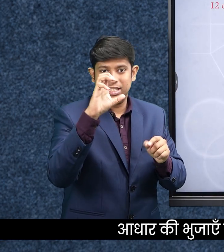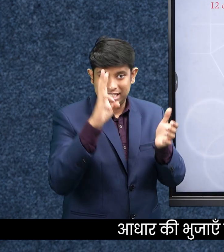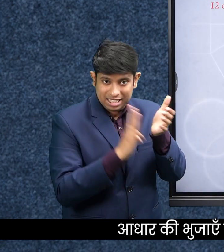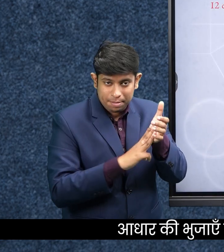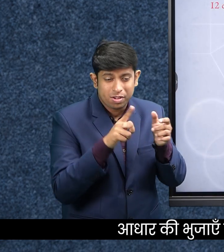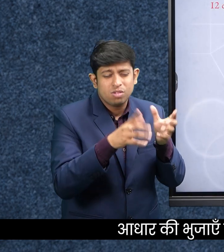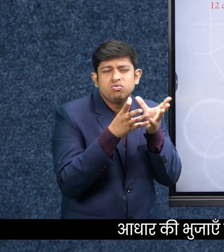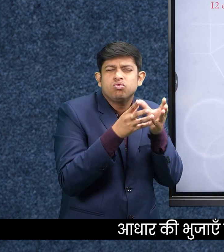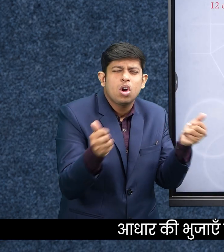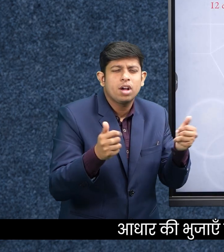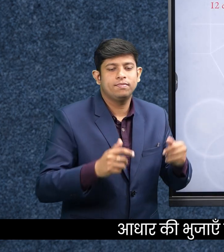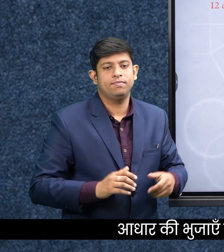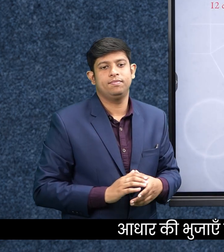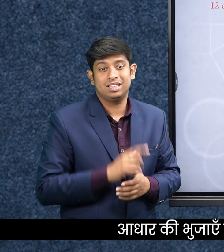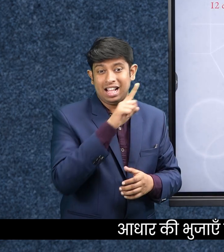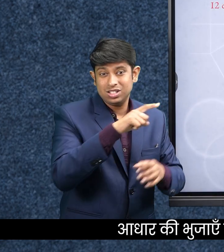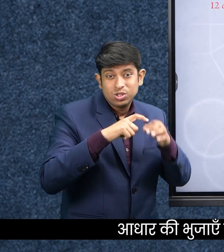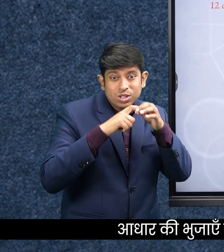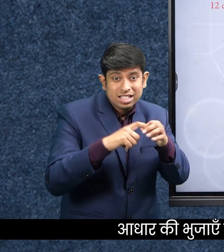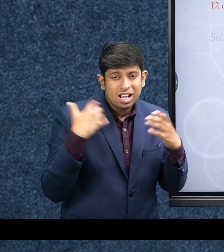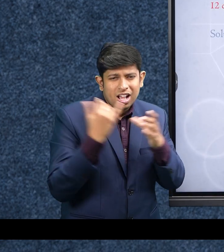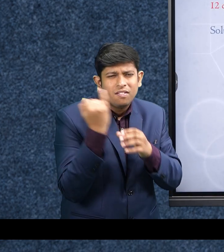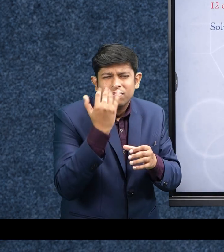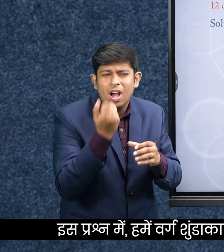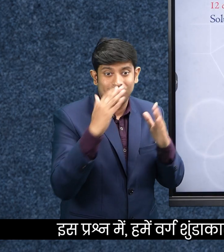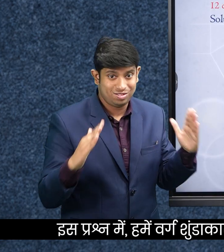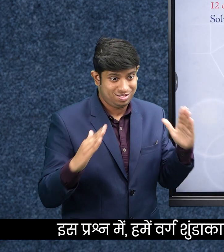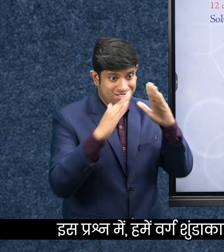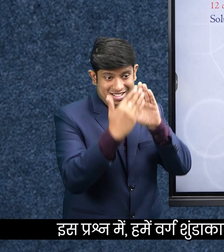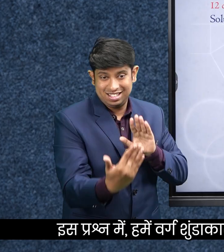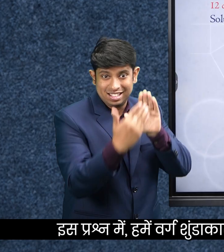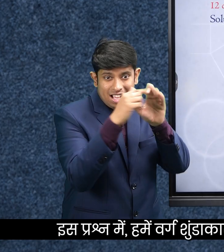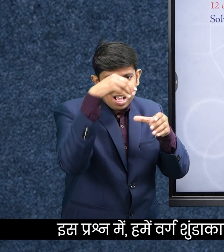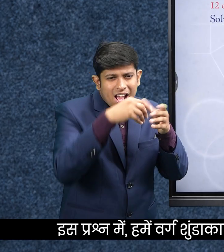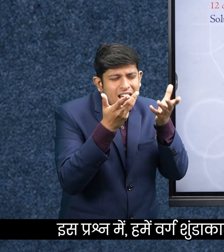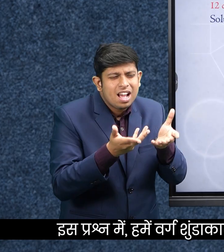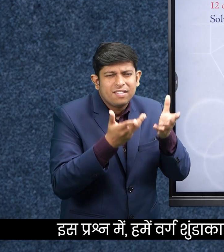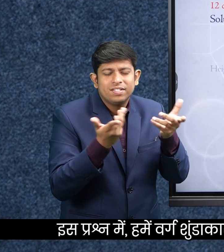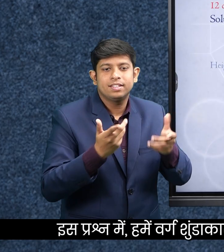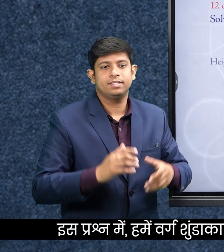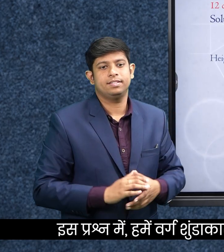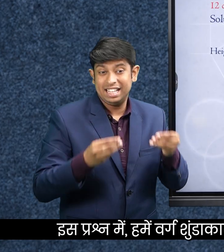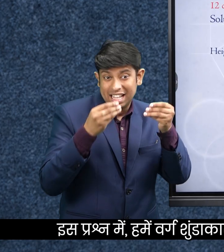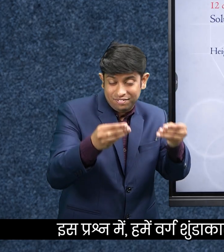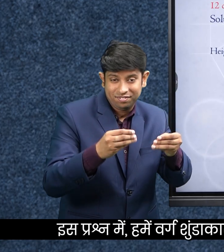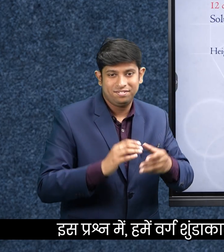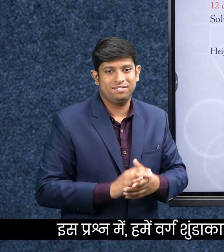सेंटीमीटर है और ऊंचाई 21 सेंटीमीटर है। विलयन इस प्रश्न में हमें वर्ग शुंडाकार स्तंभ का आयतन ज्ञात